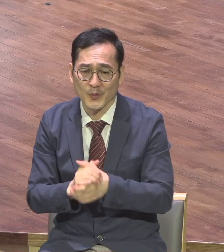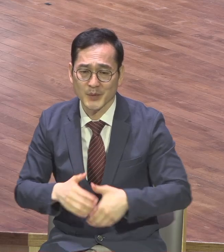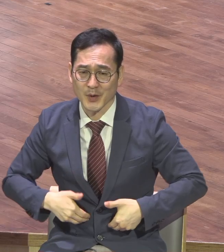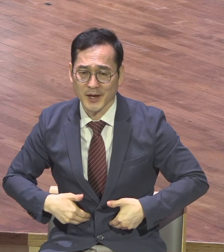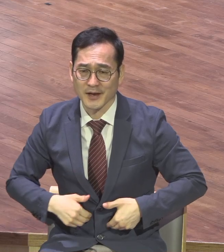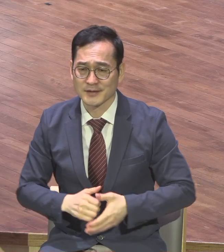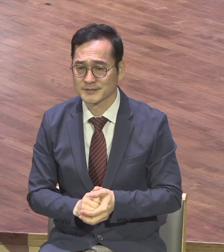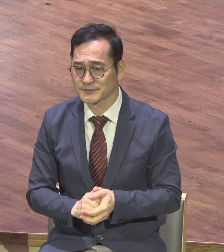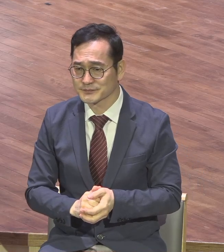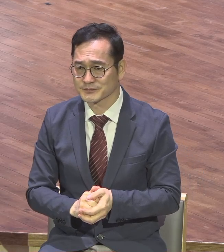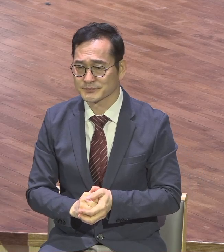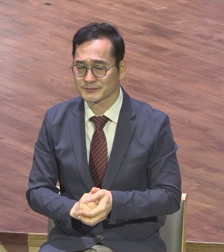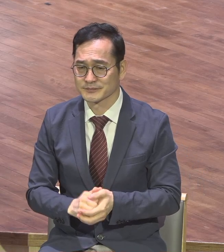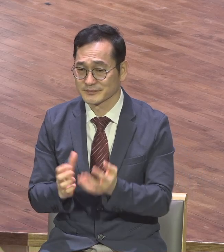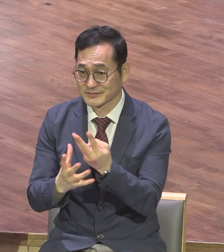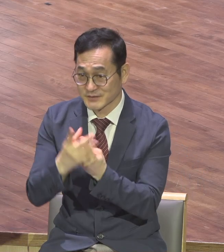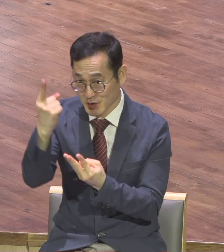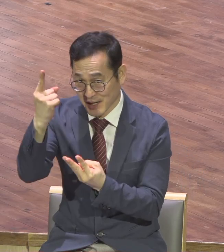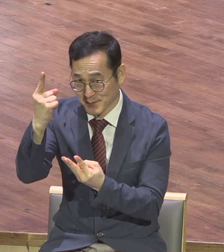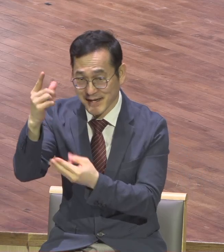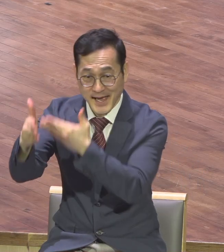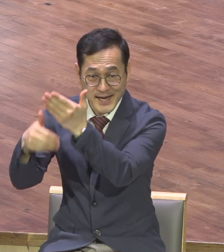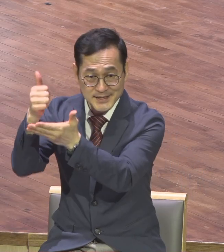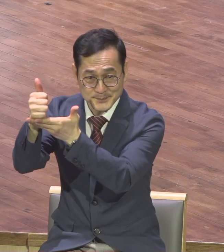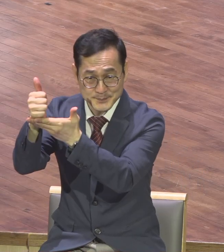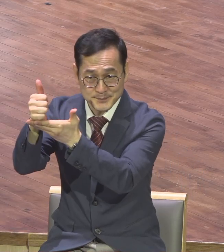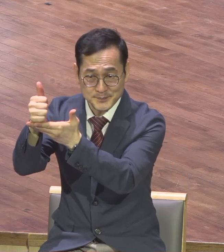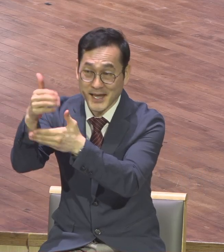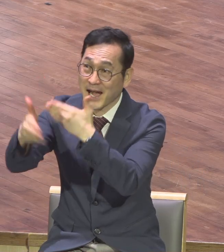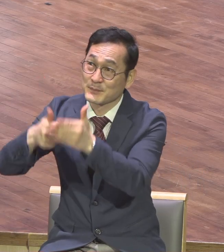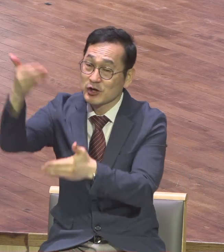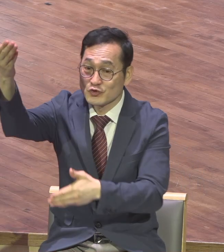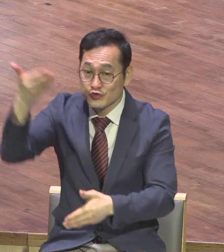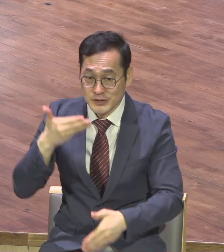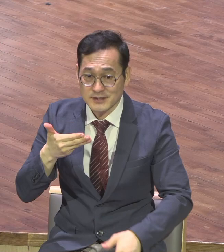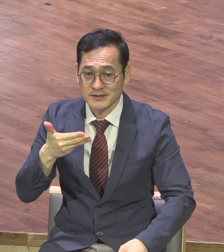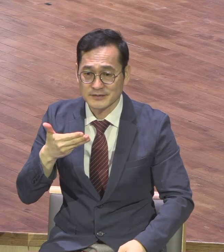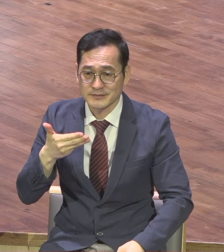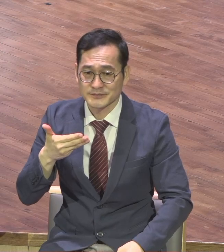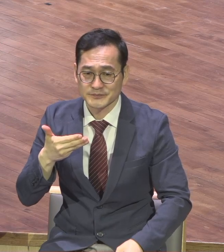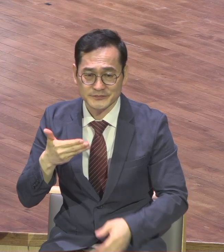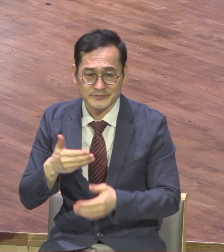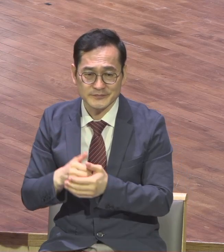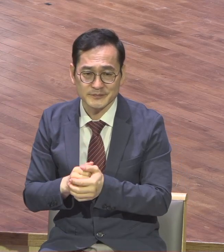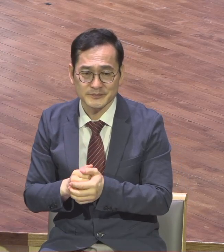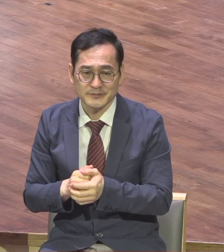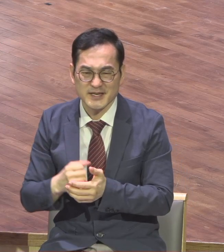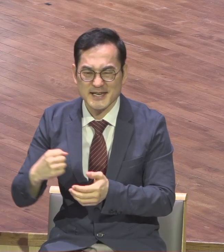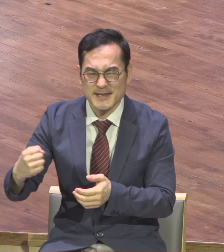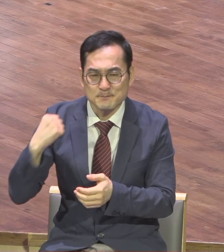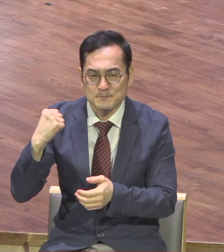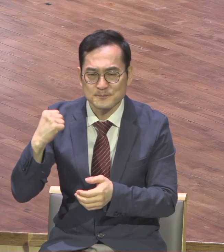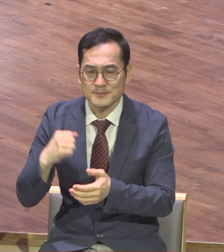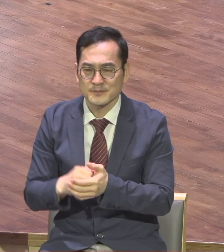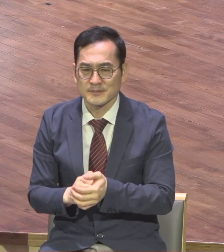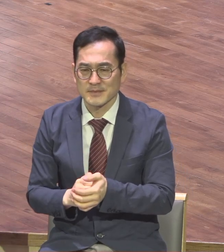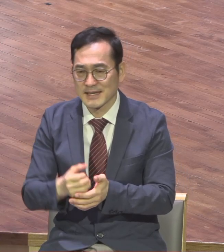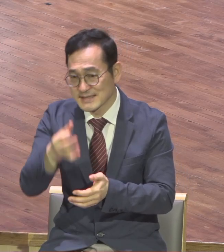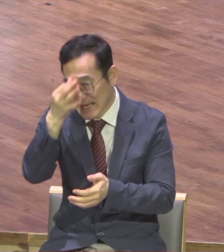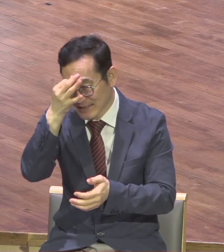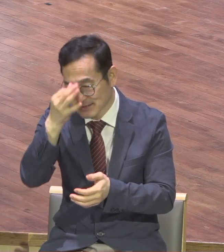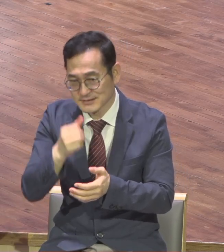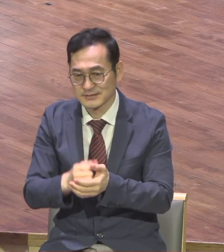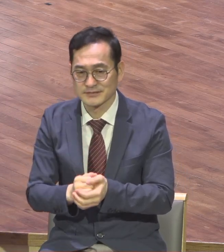성삼위 하나님께서 이미 내게 주신 헤븐이 파워, 헤븐이 이 탤런트, 헤븐의 미션, 헤븐의